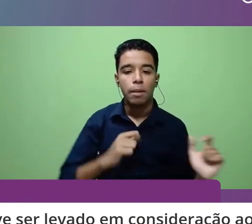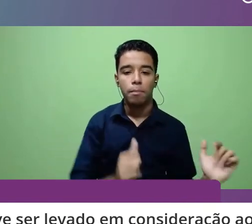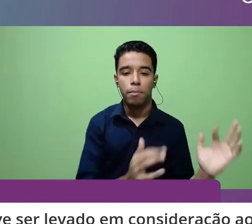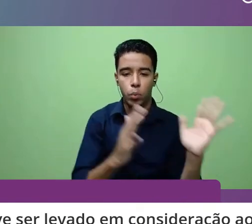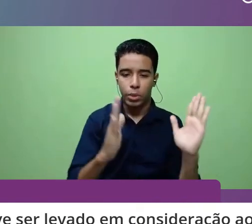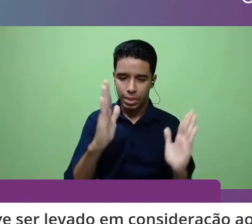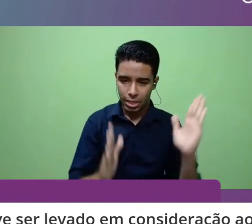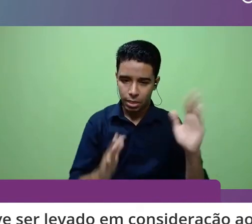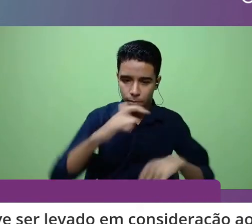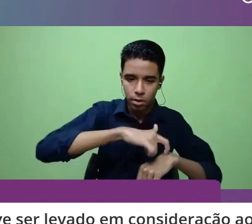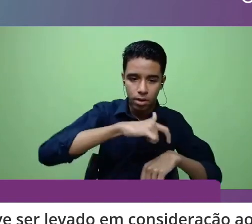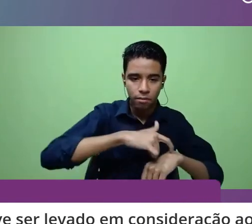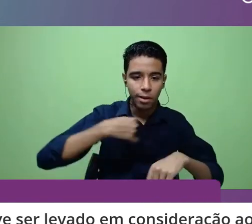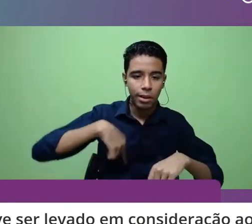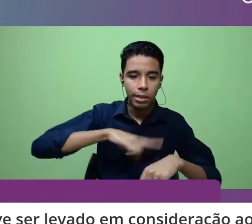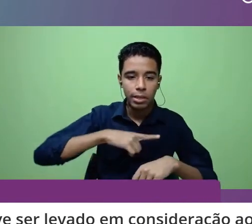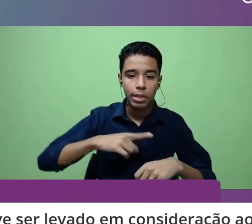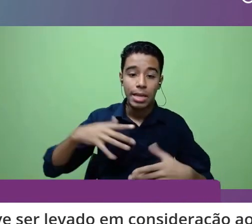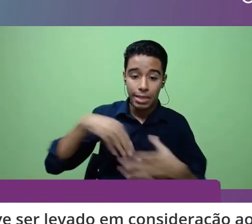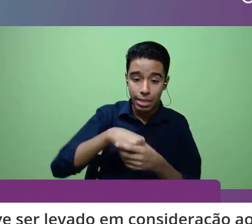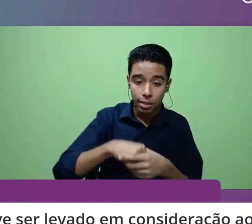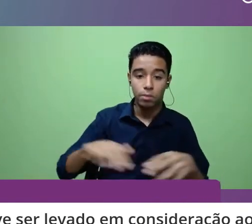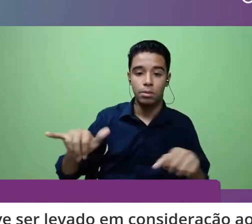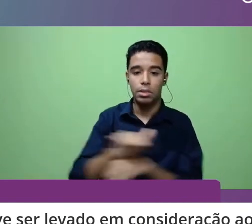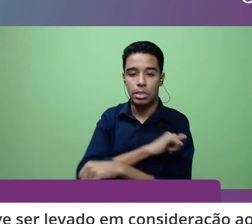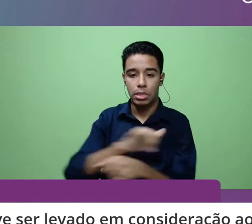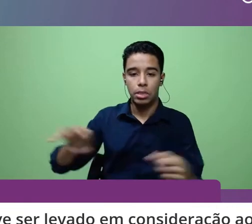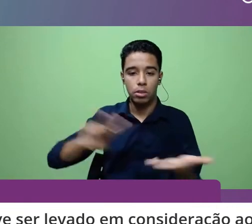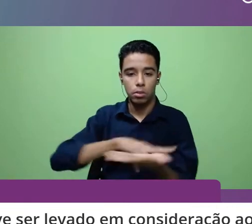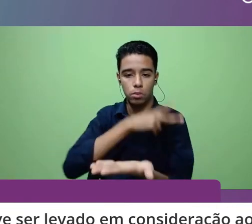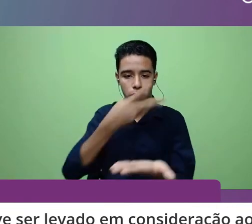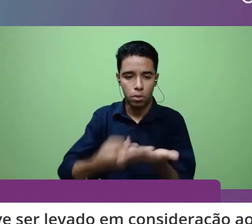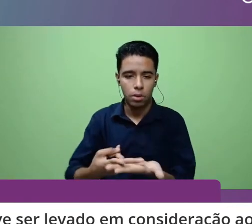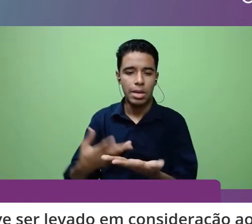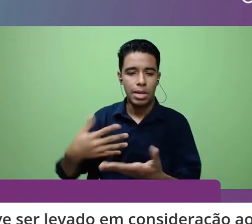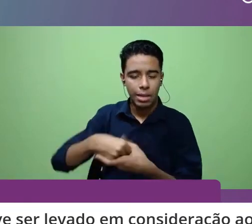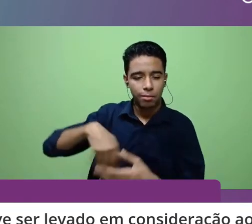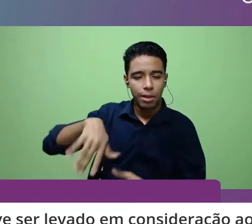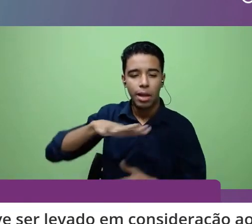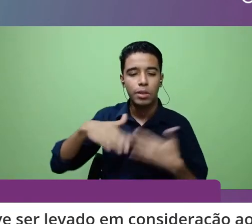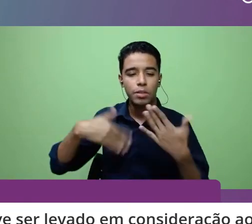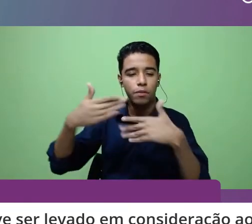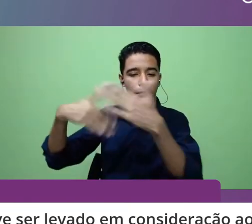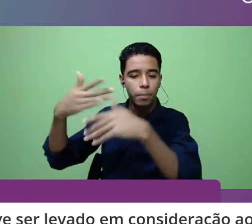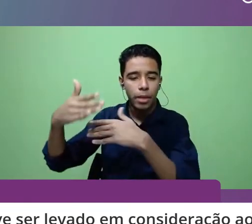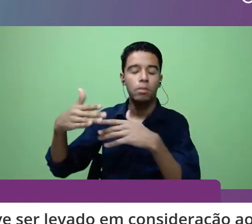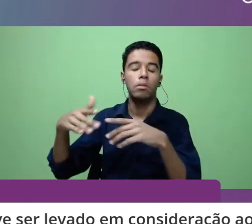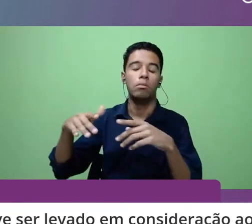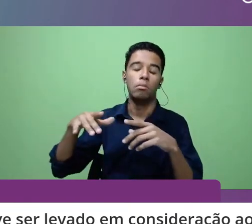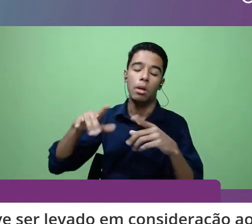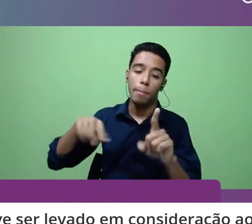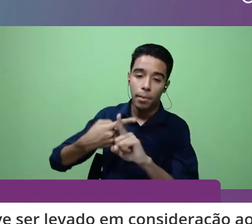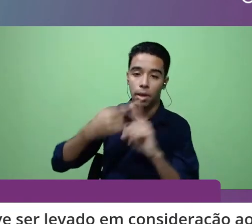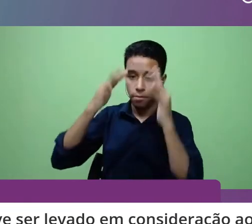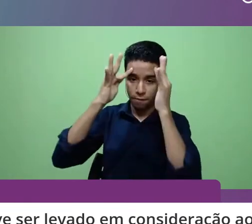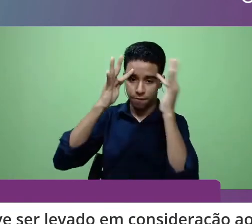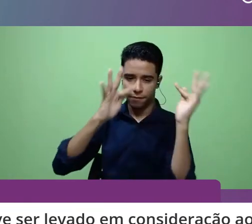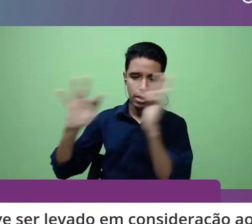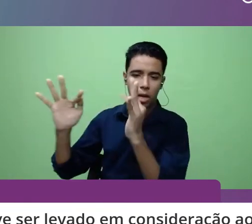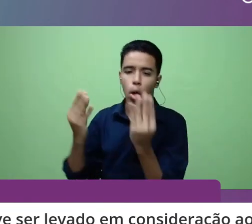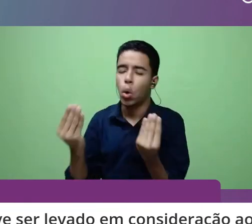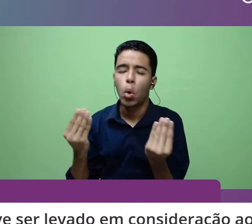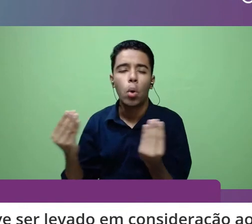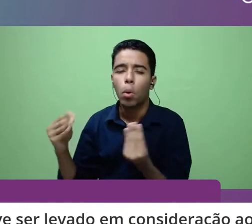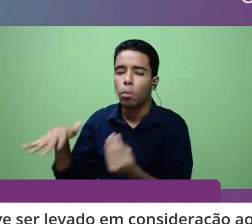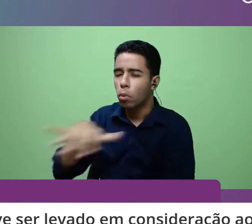com certeza. Com certeza. Por que o fator tempo é importante? Porque existe uma coisa chamada lag